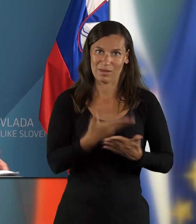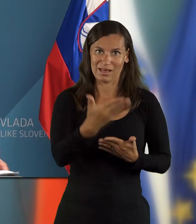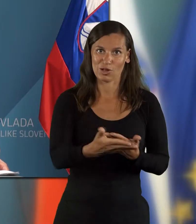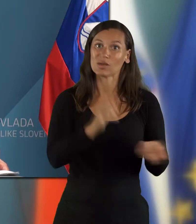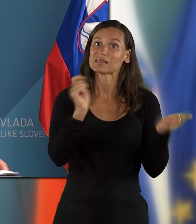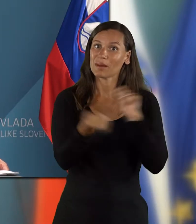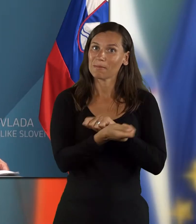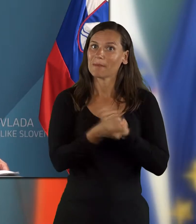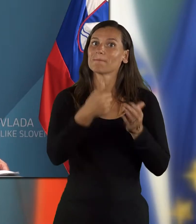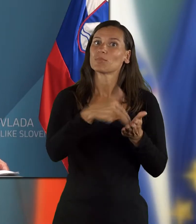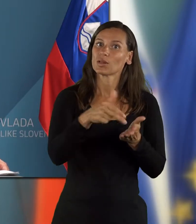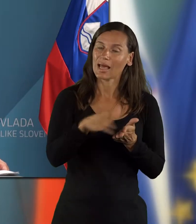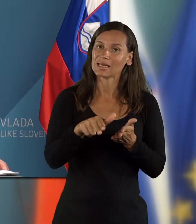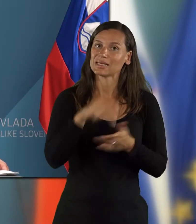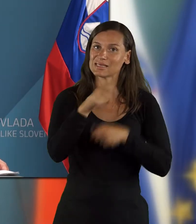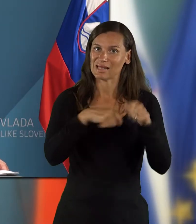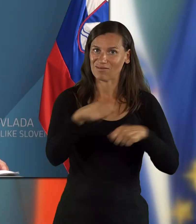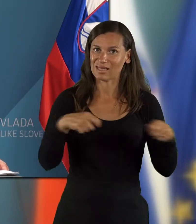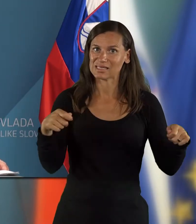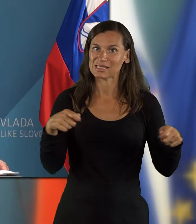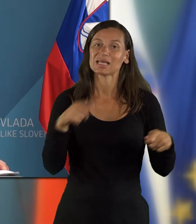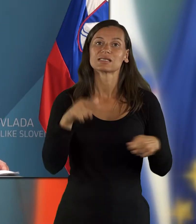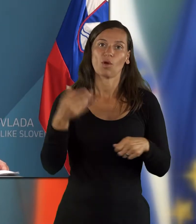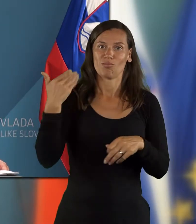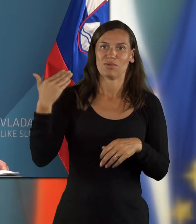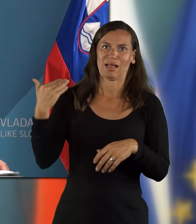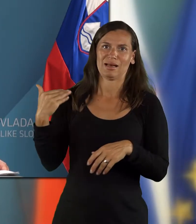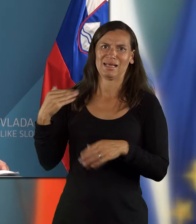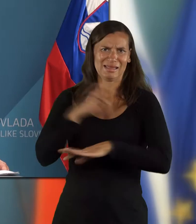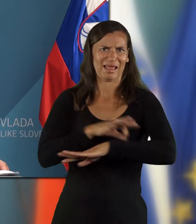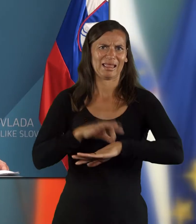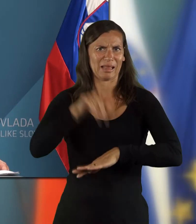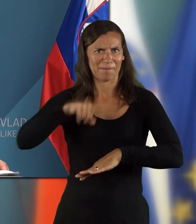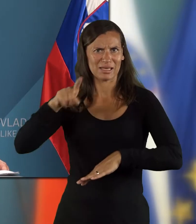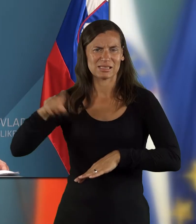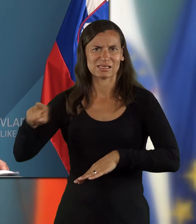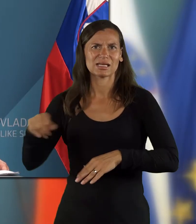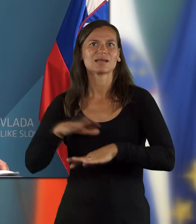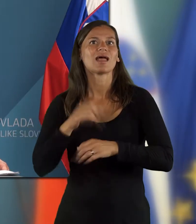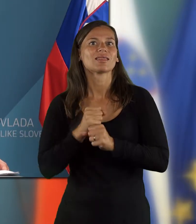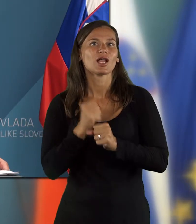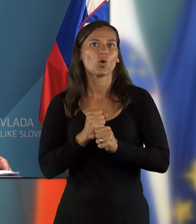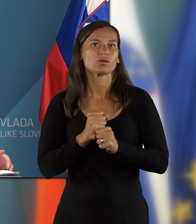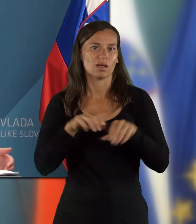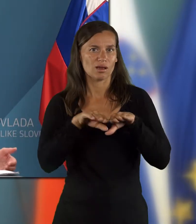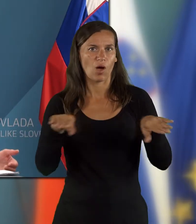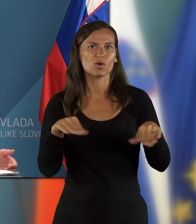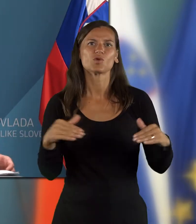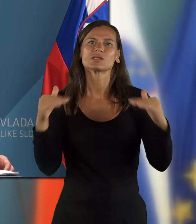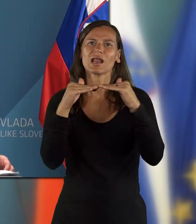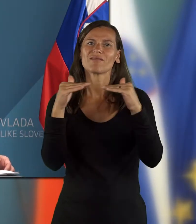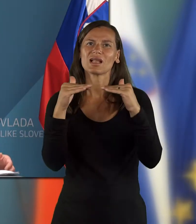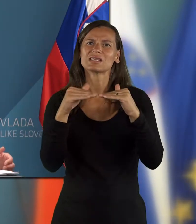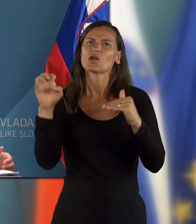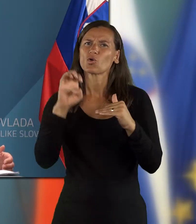nov predlog sprememb prodajnih zavez, ki smo jih v preteklih tednih in mesecih na delovni ravni usklajevali